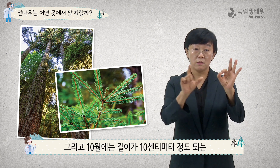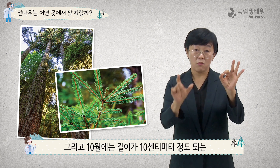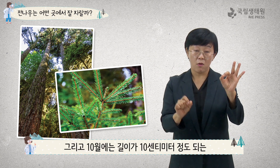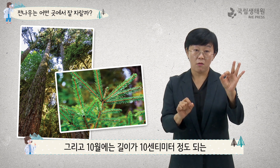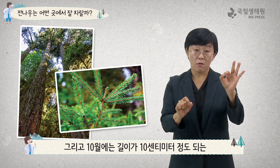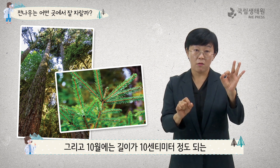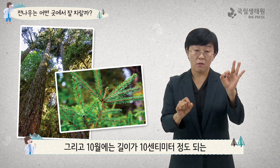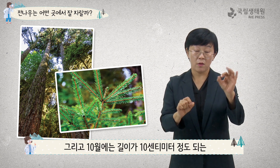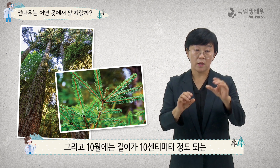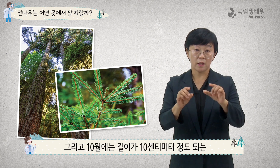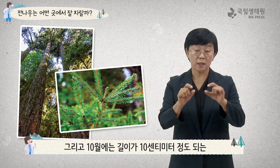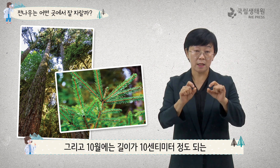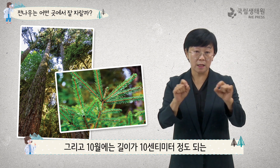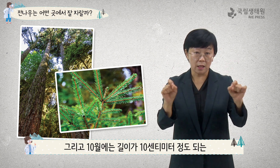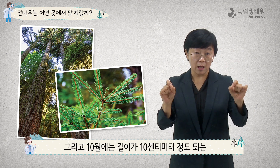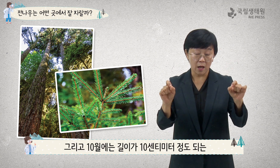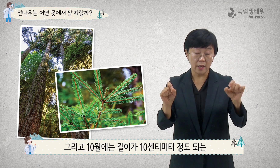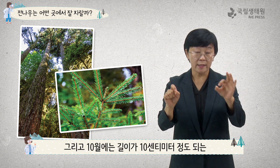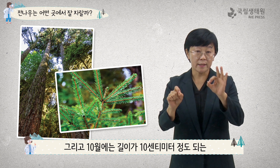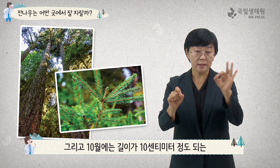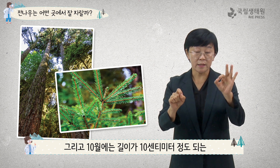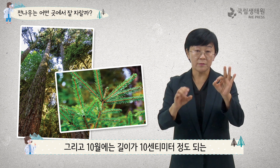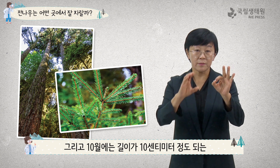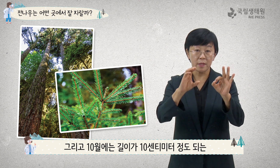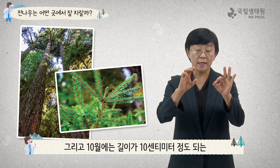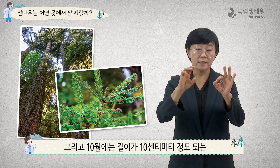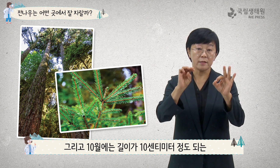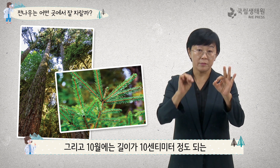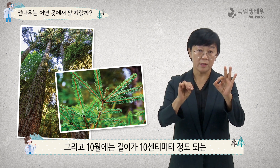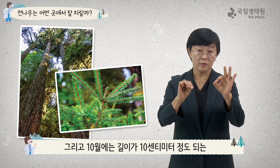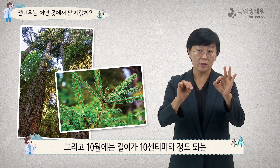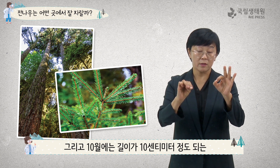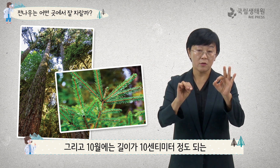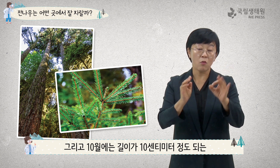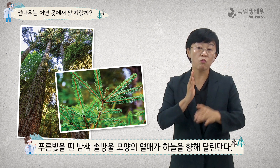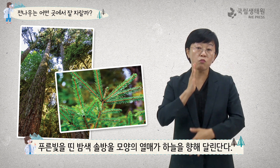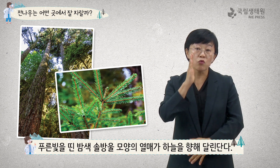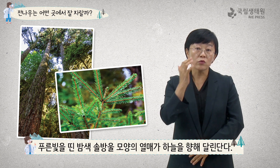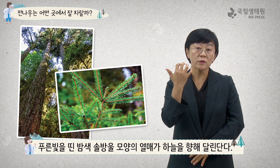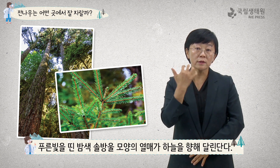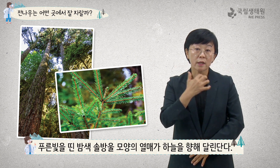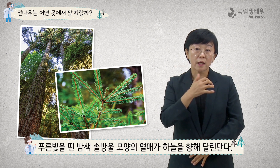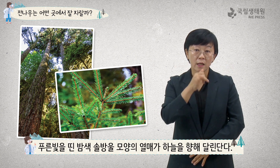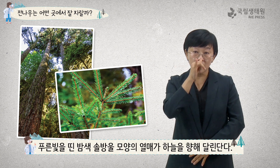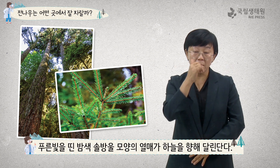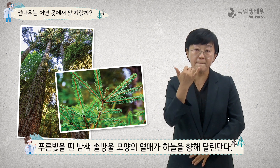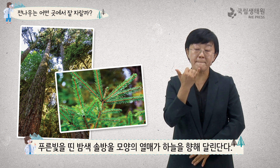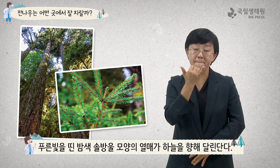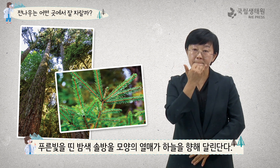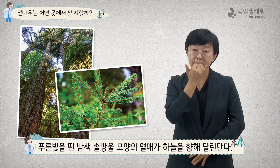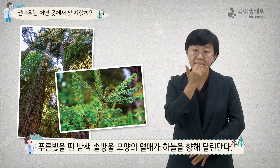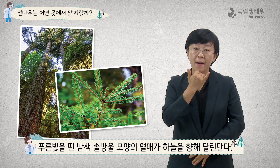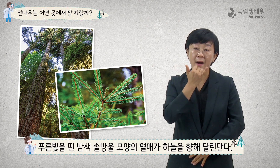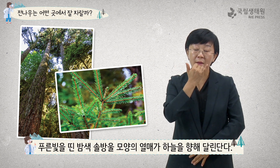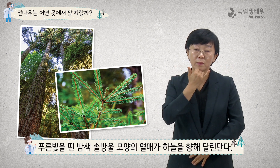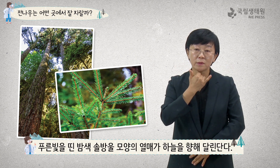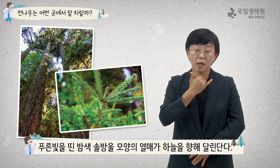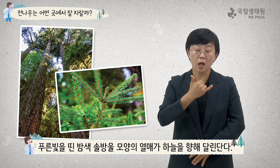그리고 10월에는 길이가 10cm 정도 되는 푸른 빛을 띤 밤색 솔방울 모양의